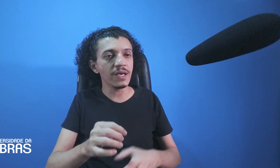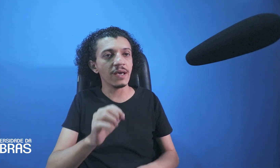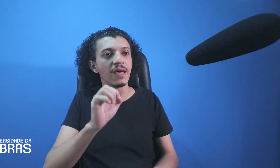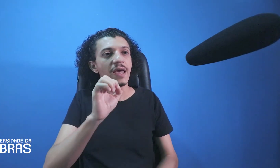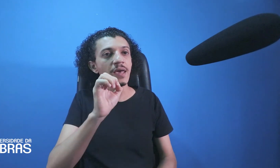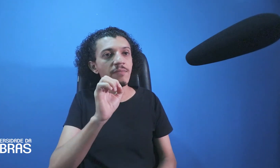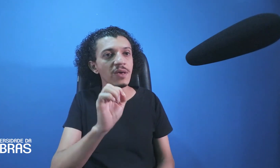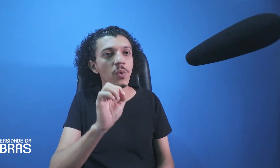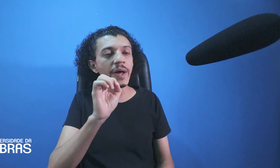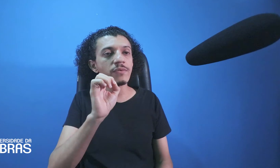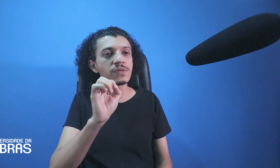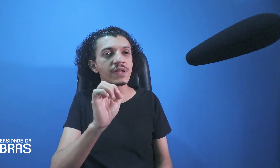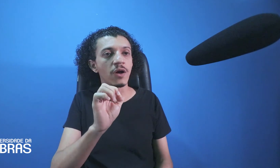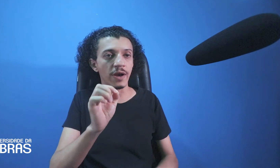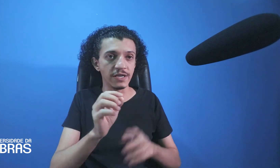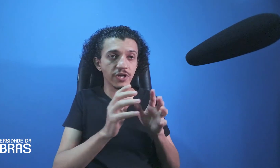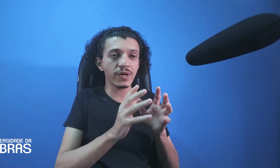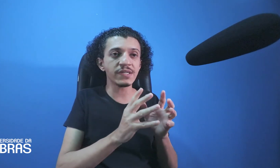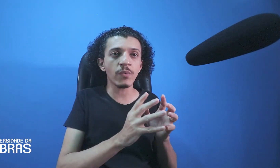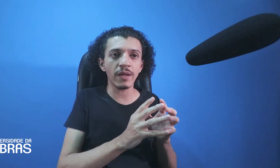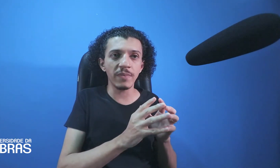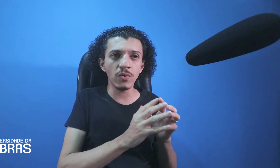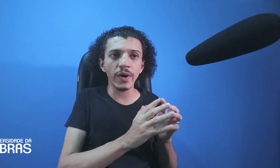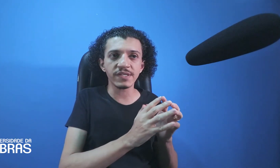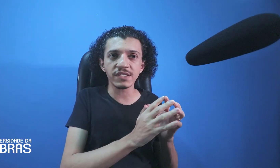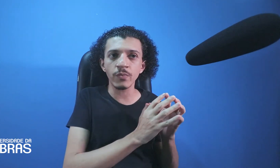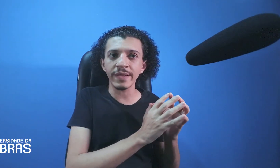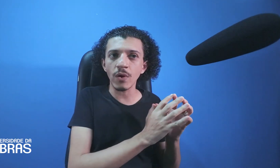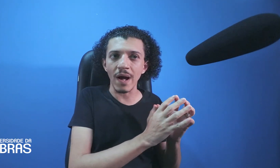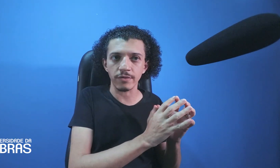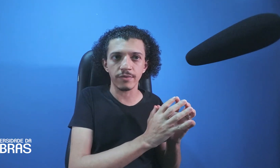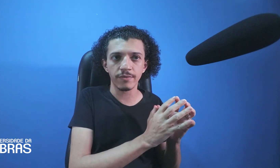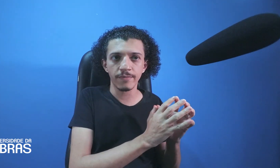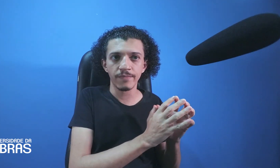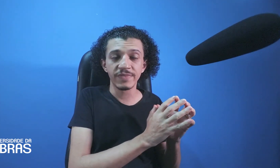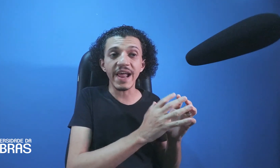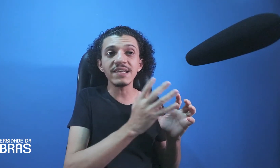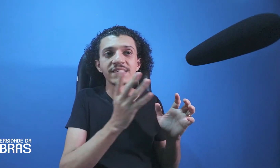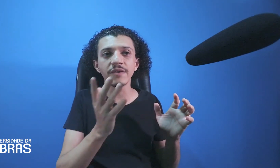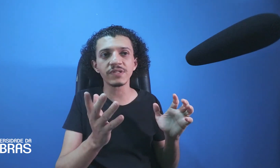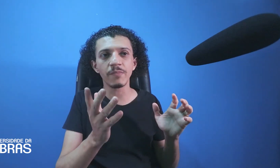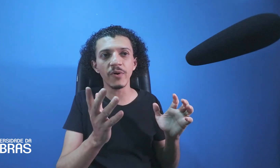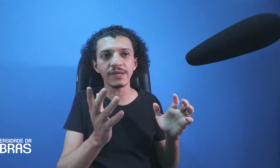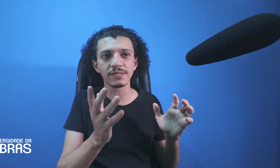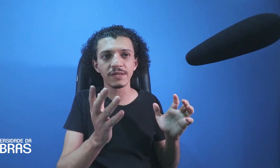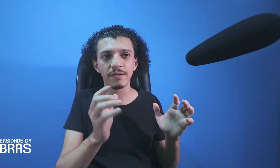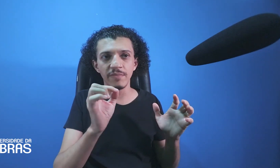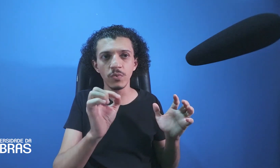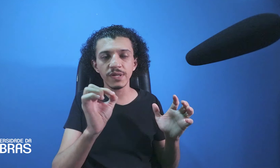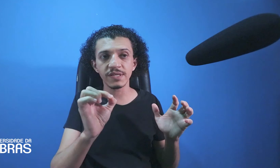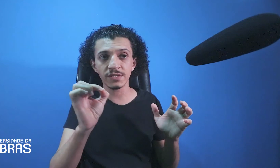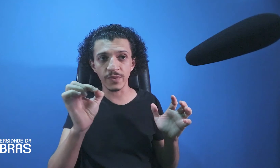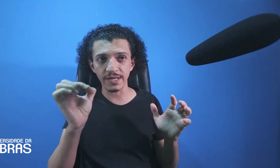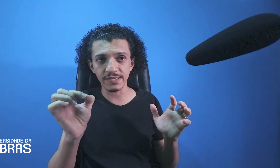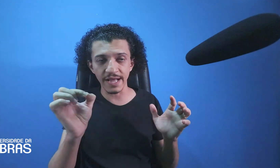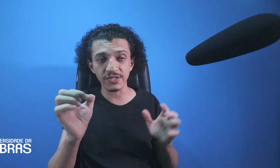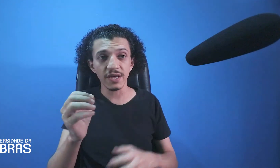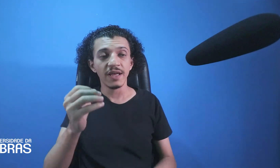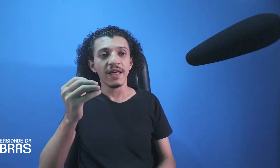e, em 1800, olha, ele chegou em 1854. 3 anos depois, 1857,